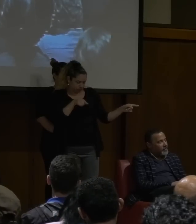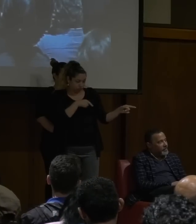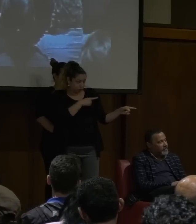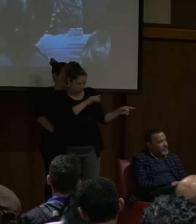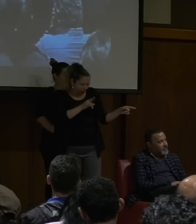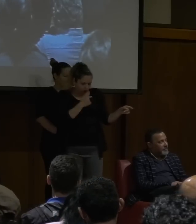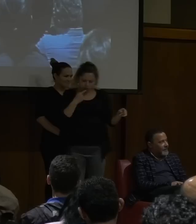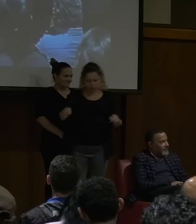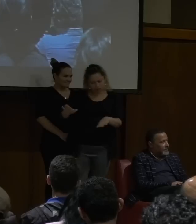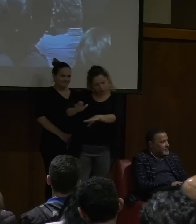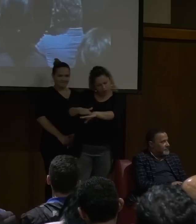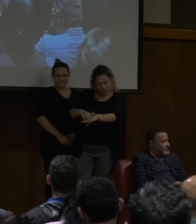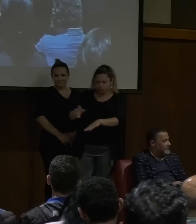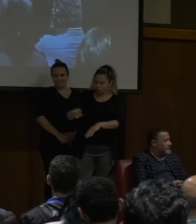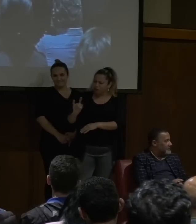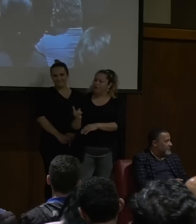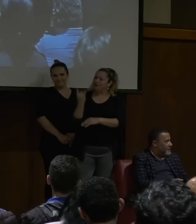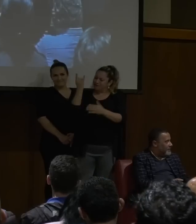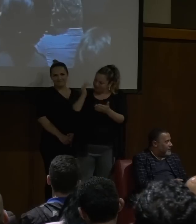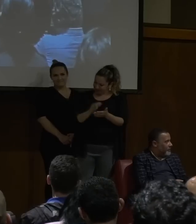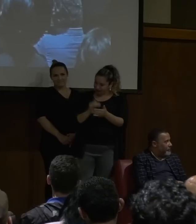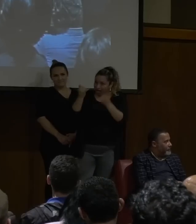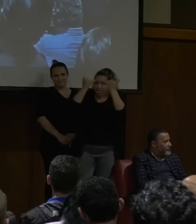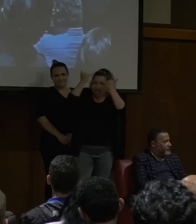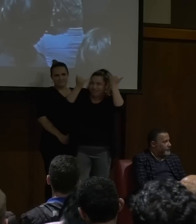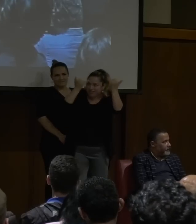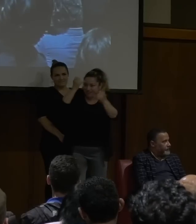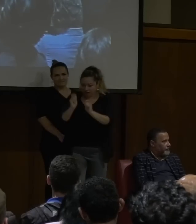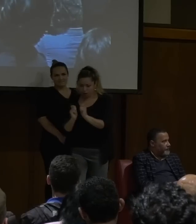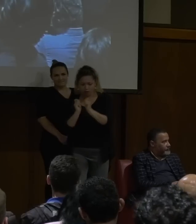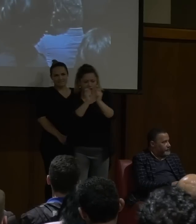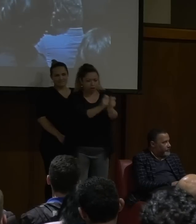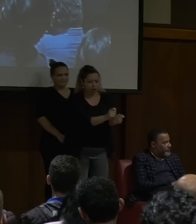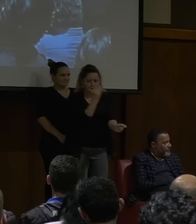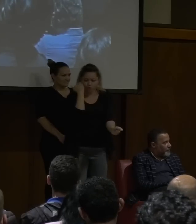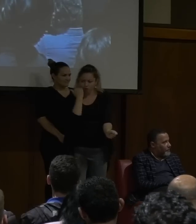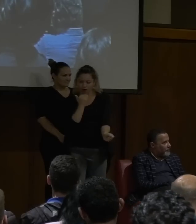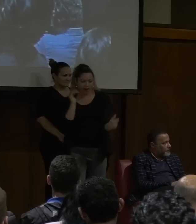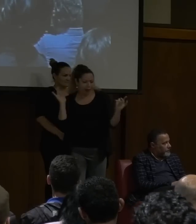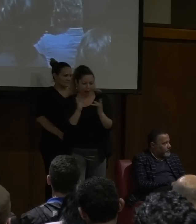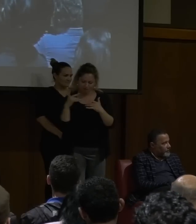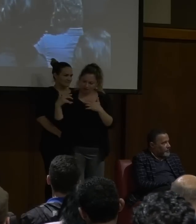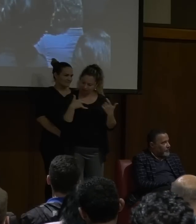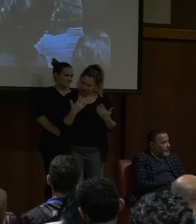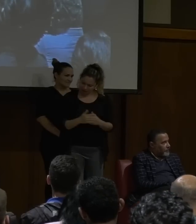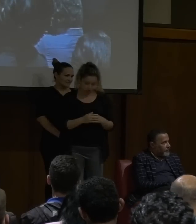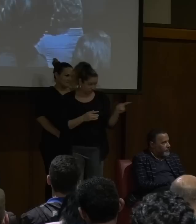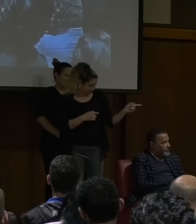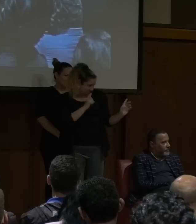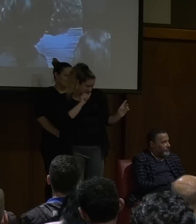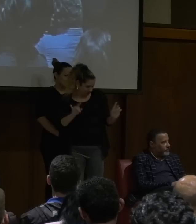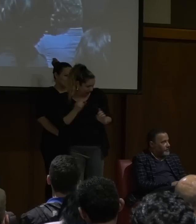¿de dónde? ¿De dónde sacaste tú esa vaina para sacar el verso más hermoso del vallenato? ¿Alguna vez tu padre te dijo: